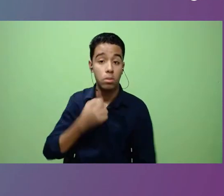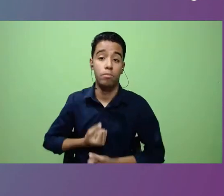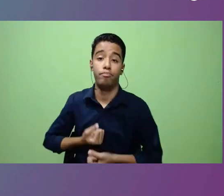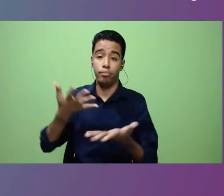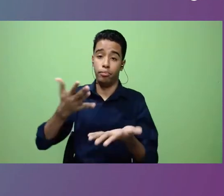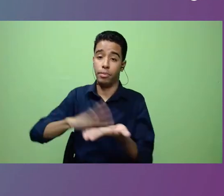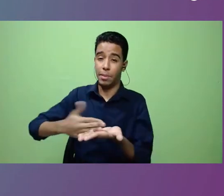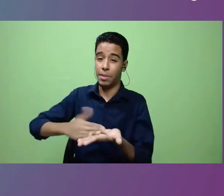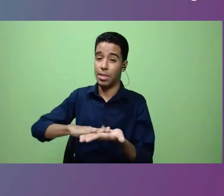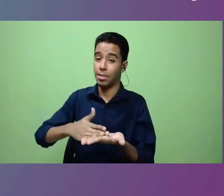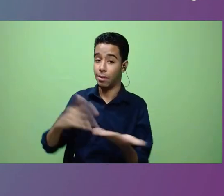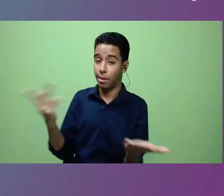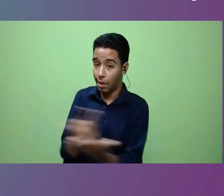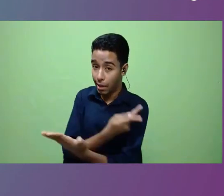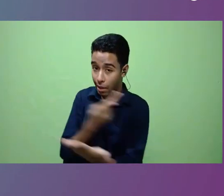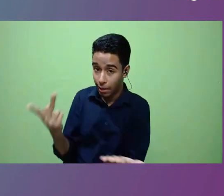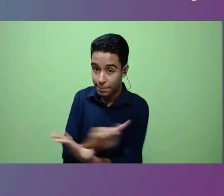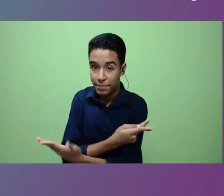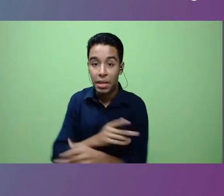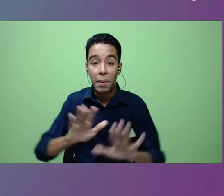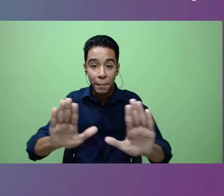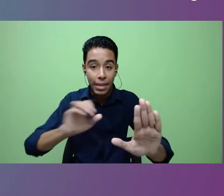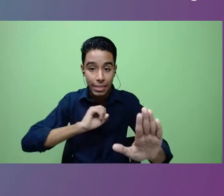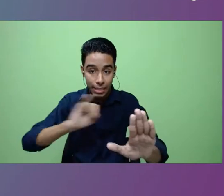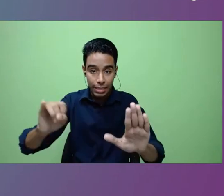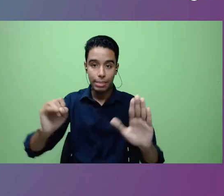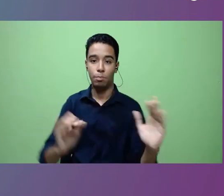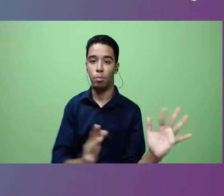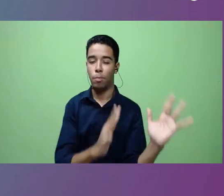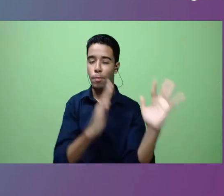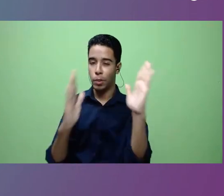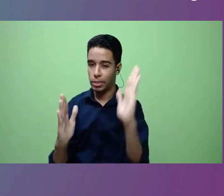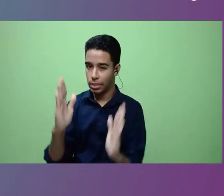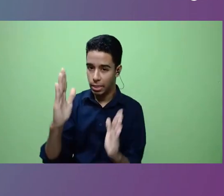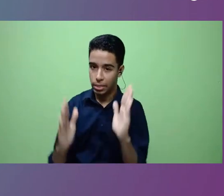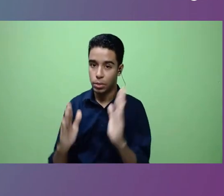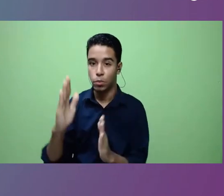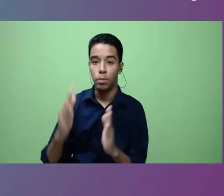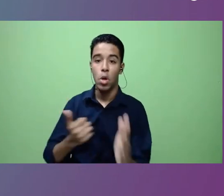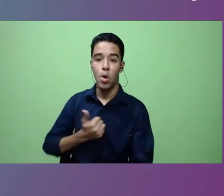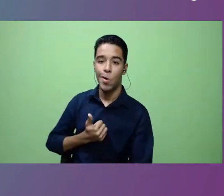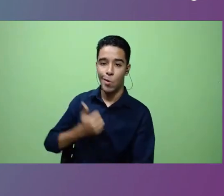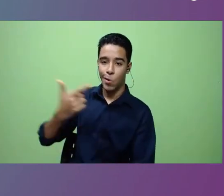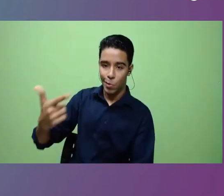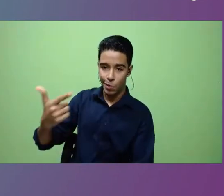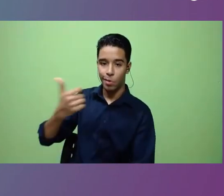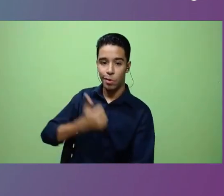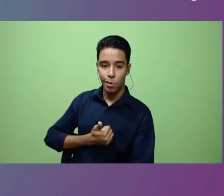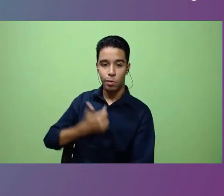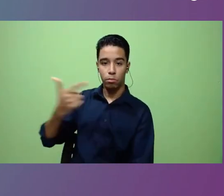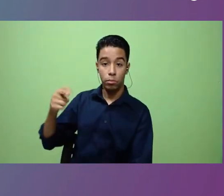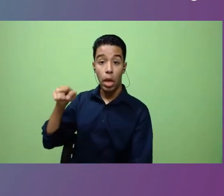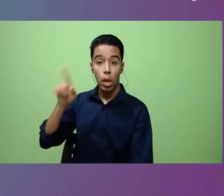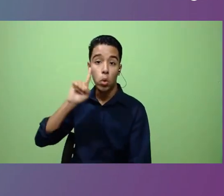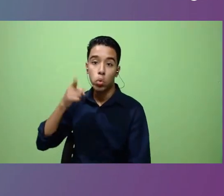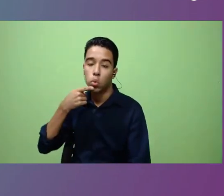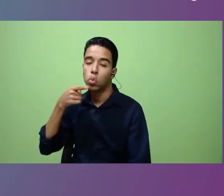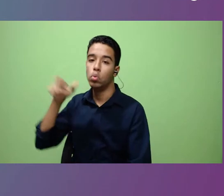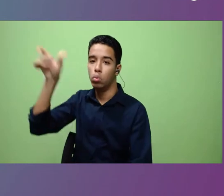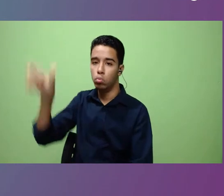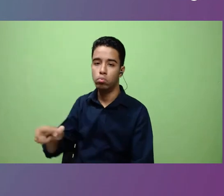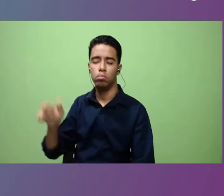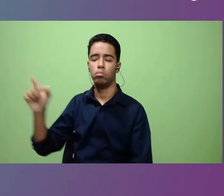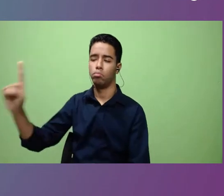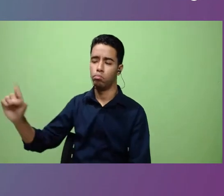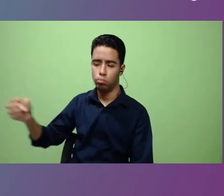passo a fazer um processo de interpretação consecutiva, o surdo produz, eu organizo